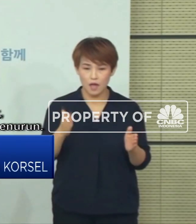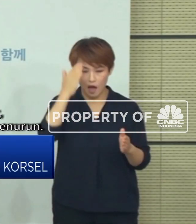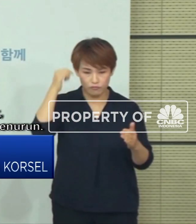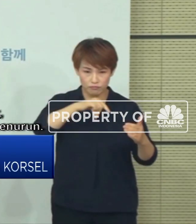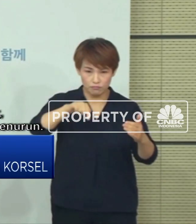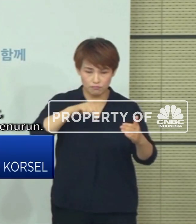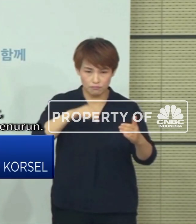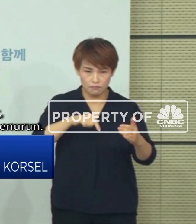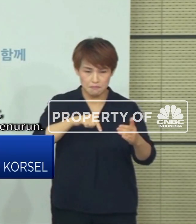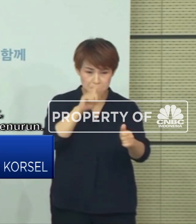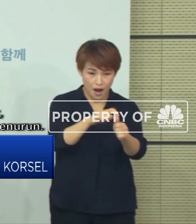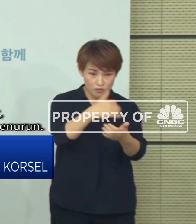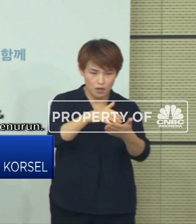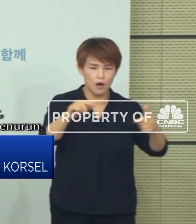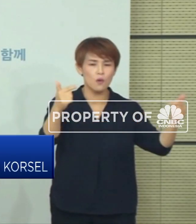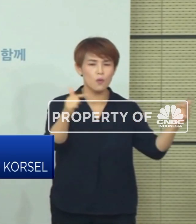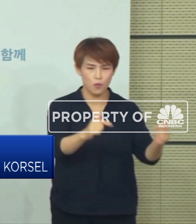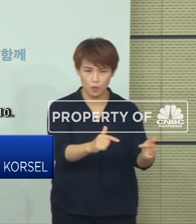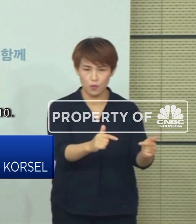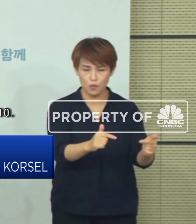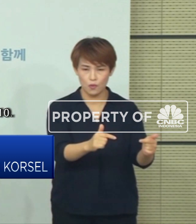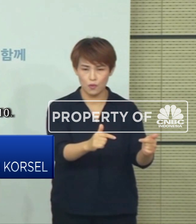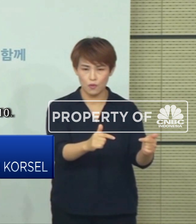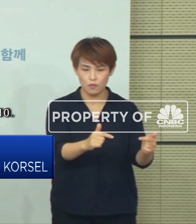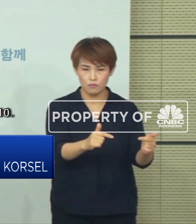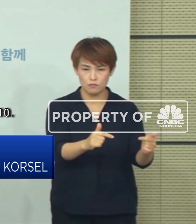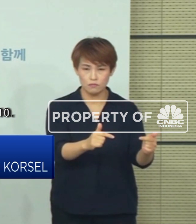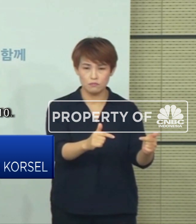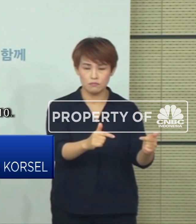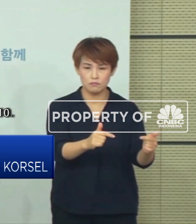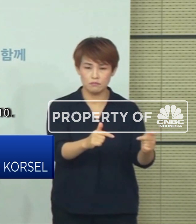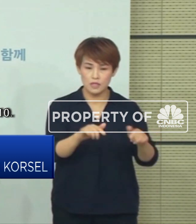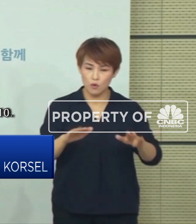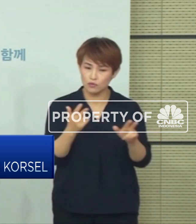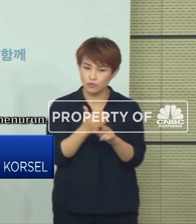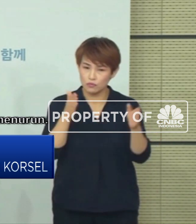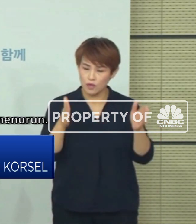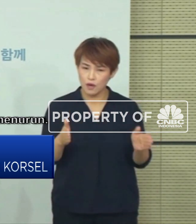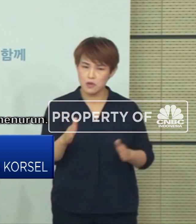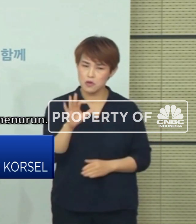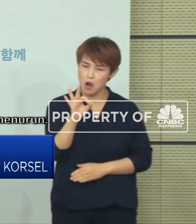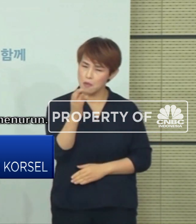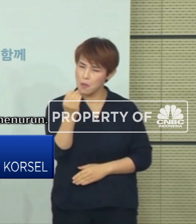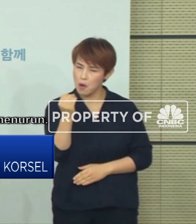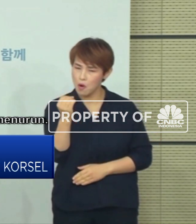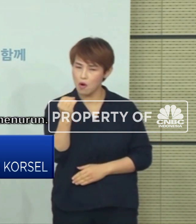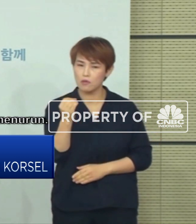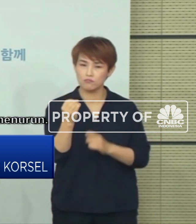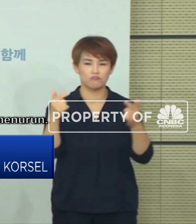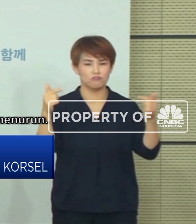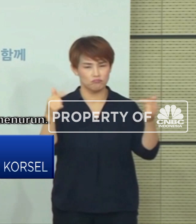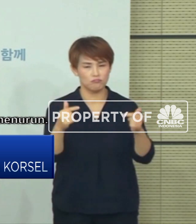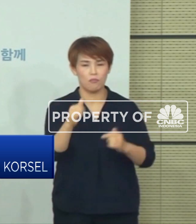handap Sengon Suro telanjang Sangita menjabat Sengon Jabon sutro yang jeruk